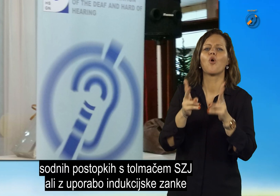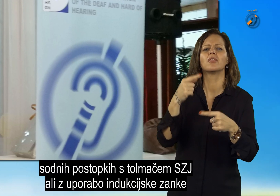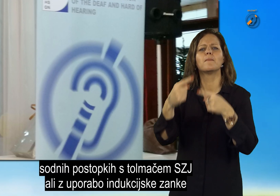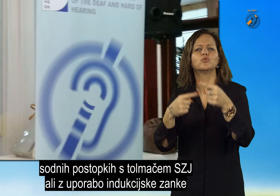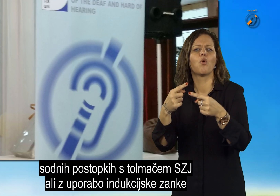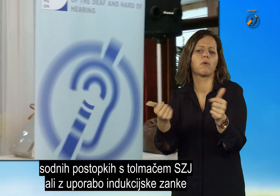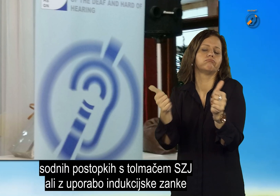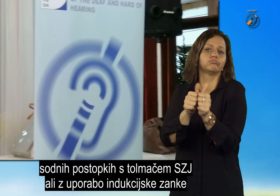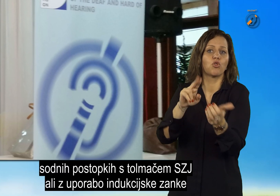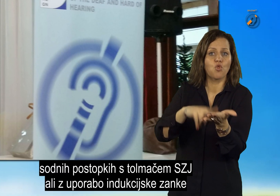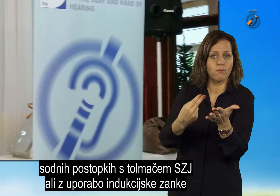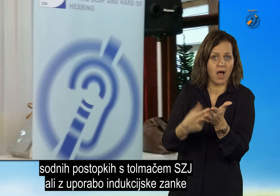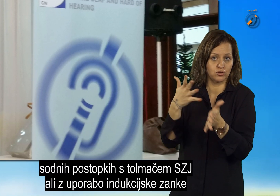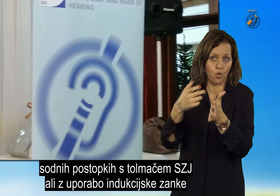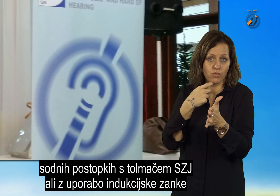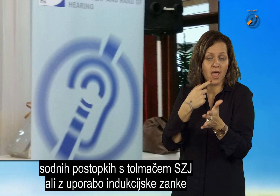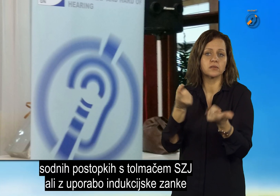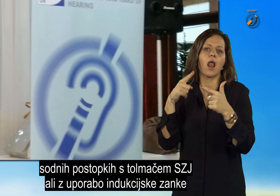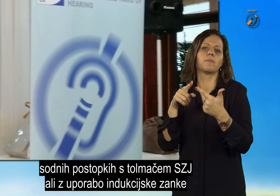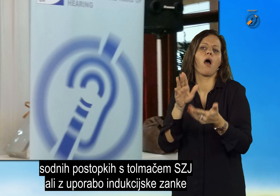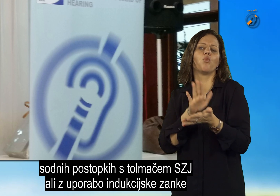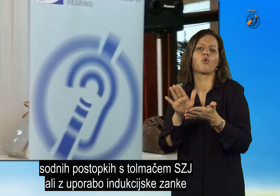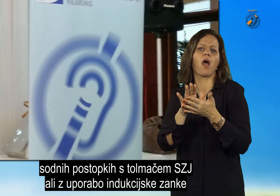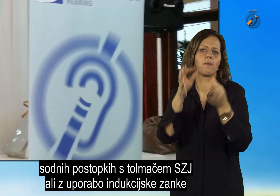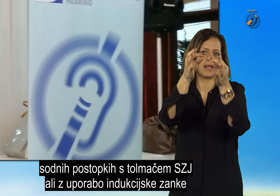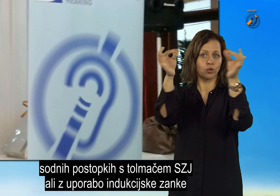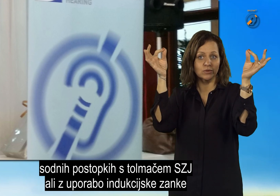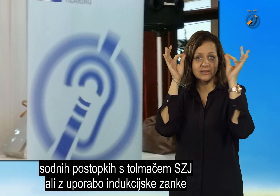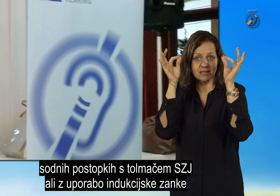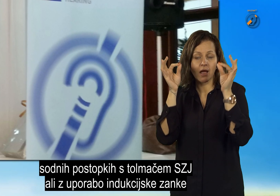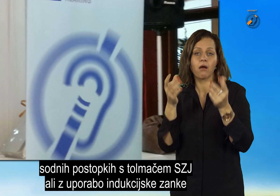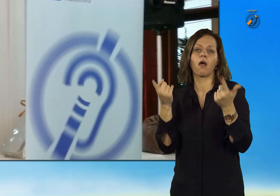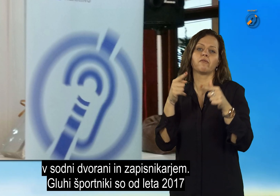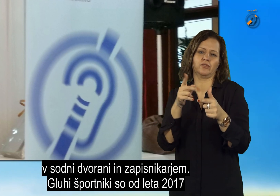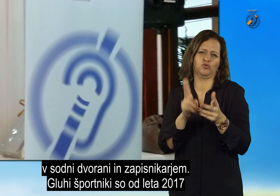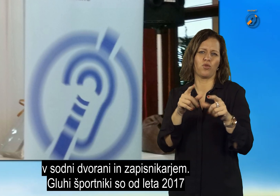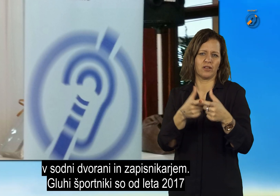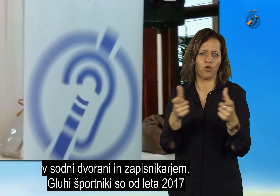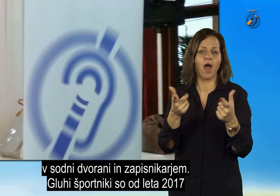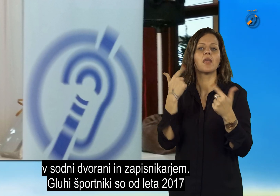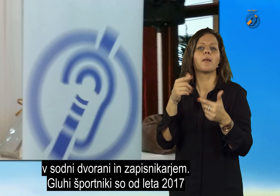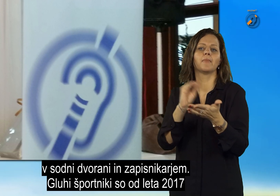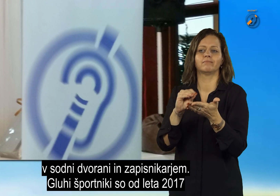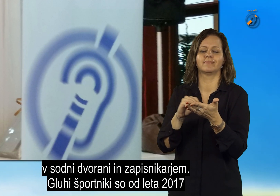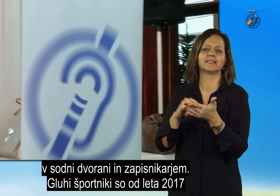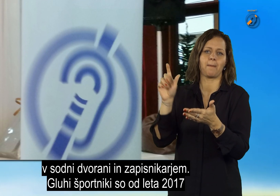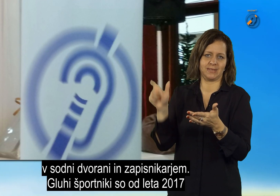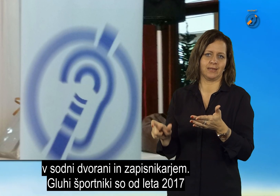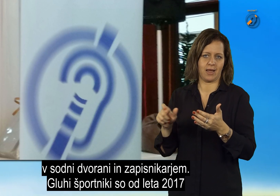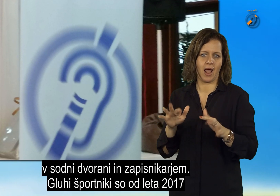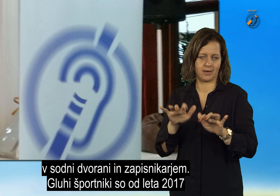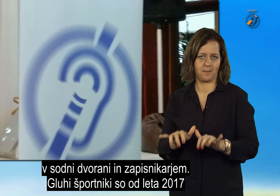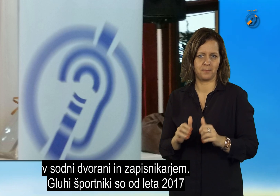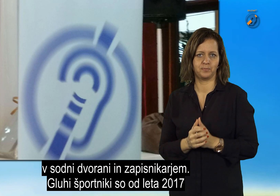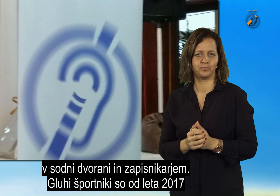udeležijo sodnih postopkov s tolmačem slovenskega znakovnega jezika ali z uporabo indukcijske zanke v sodni dvorani